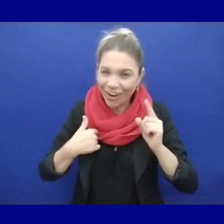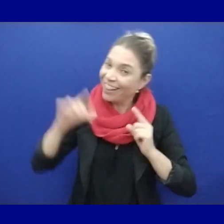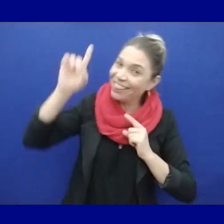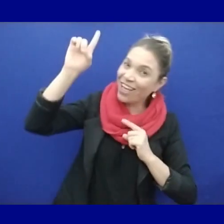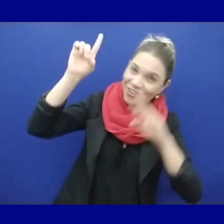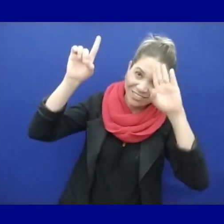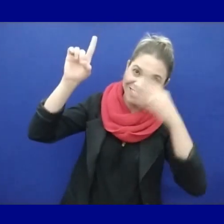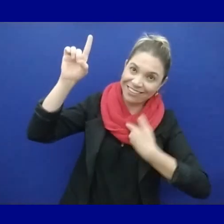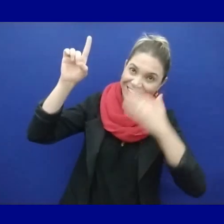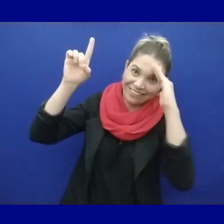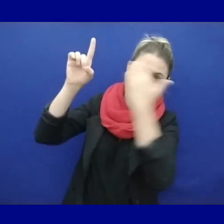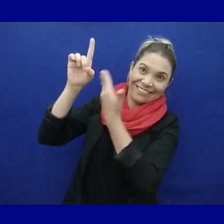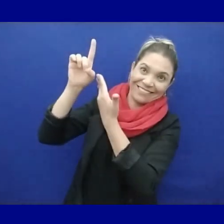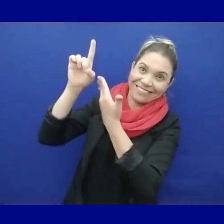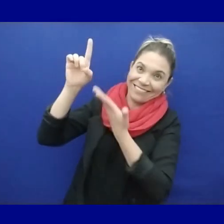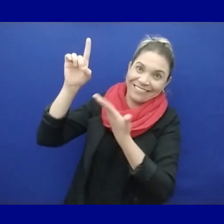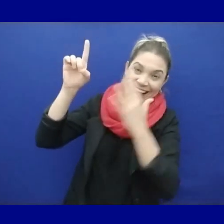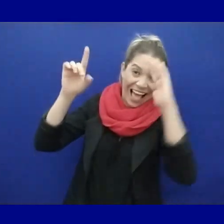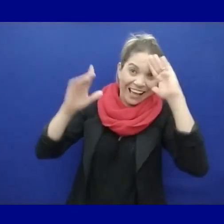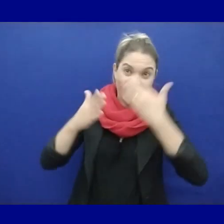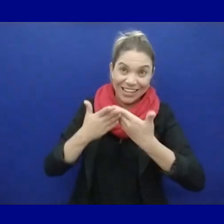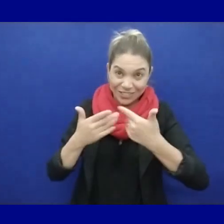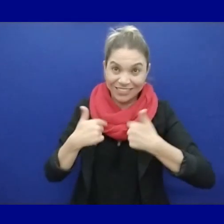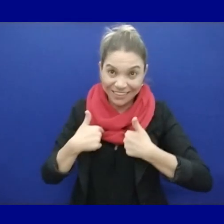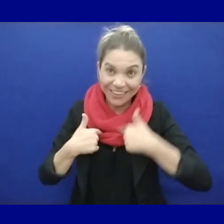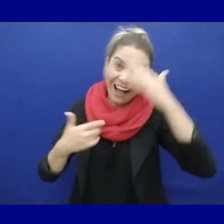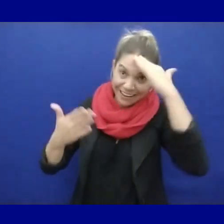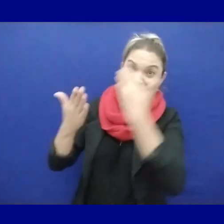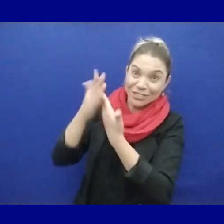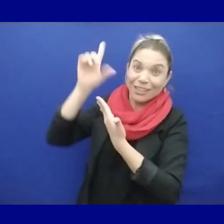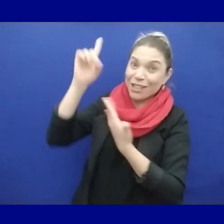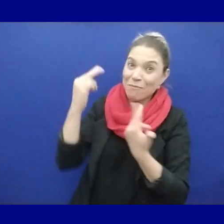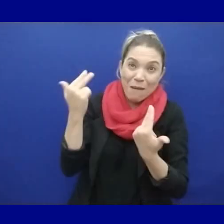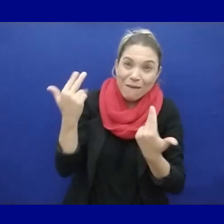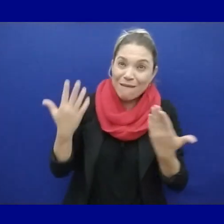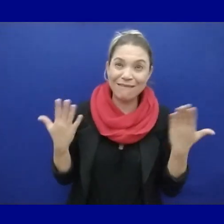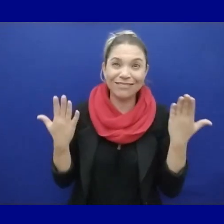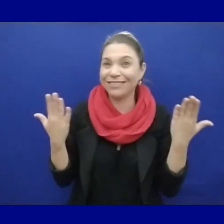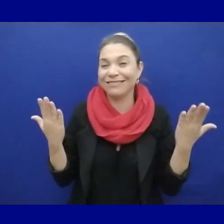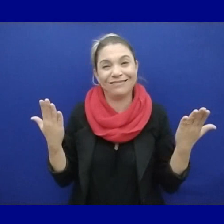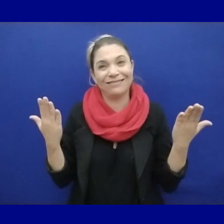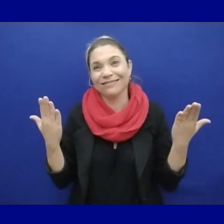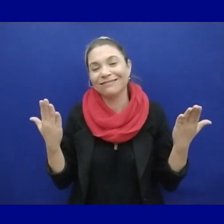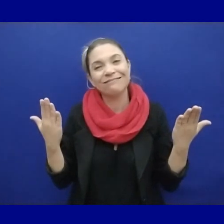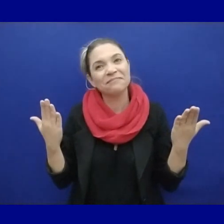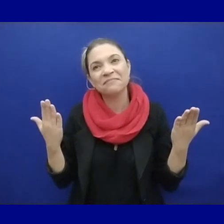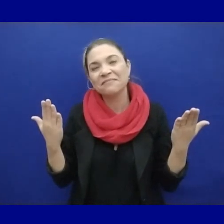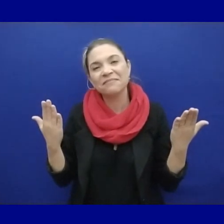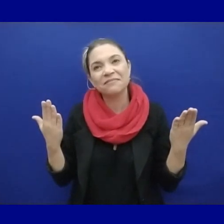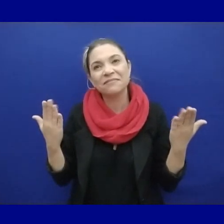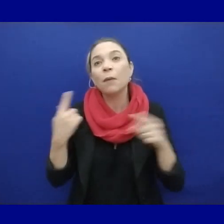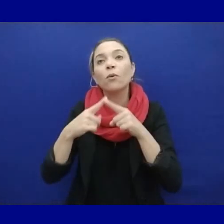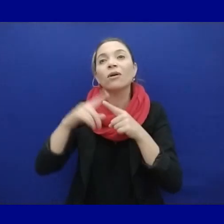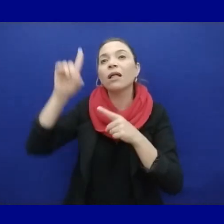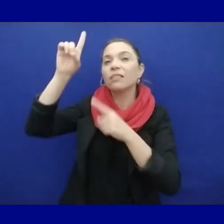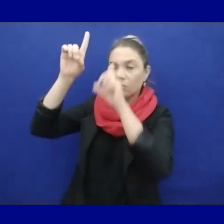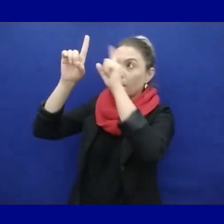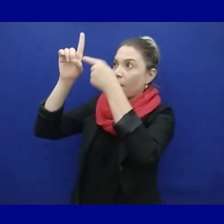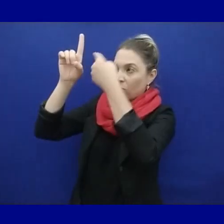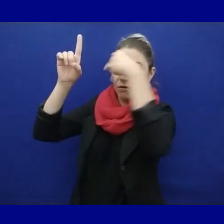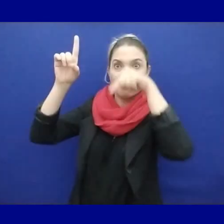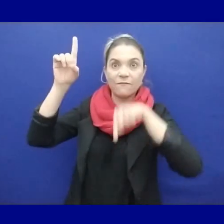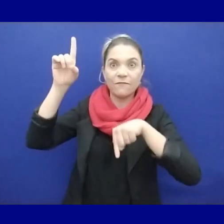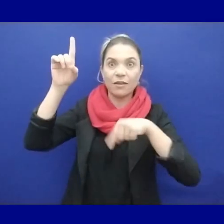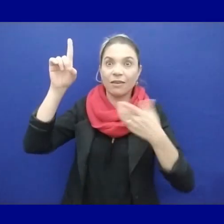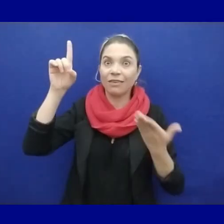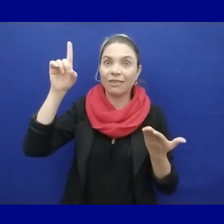me enviou. Quem crê em mim, crê, não em mim, mas naquele que me enviou. E quem